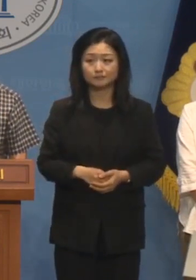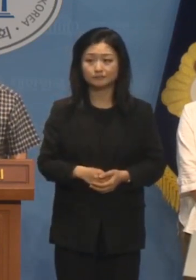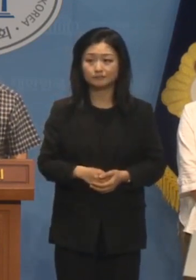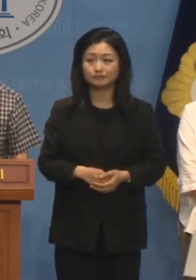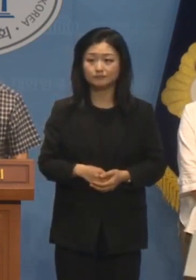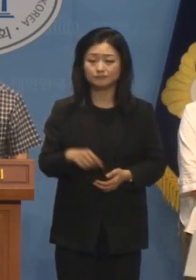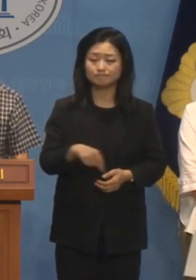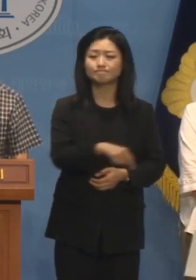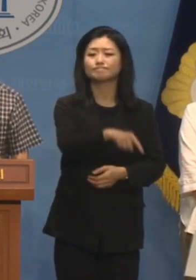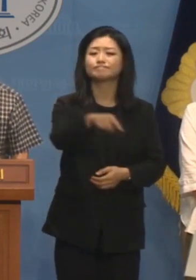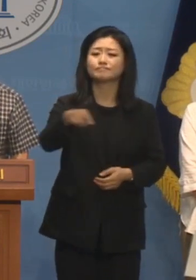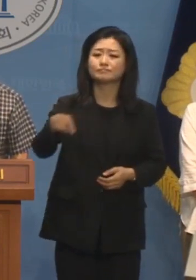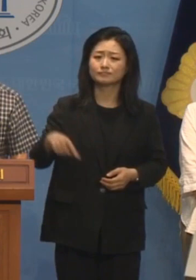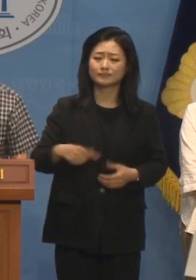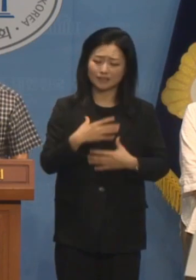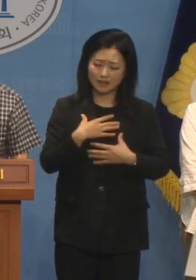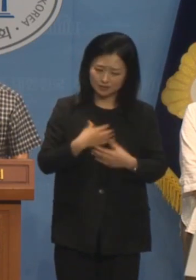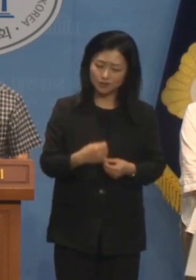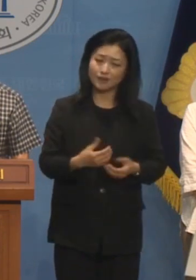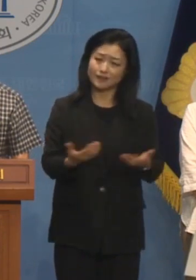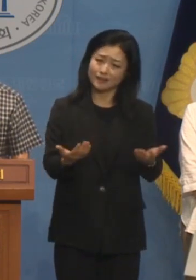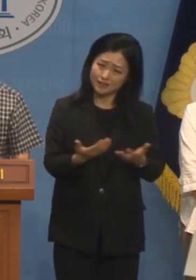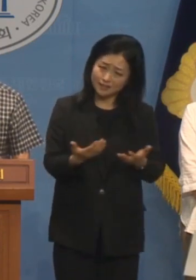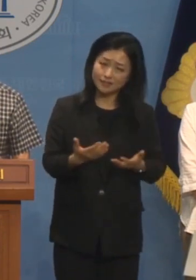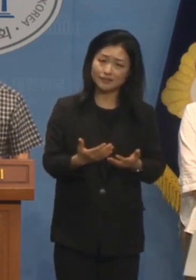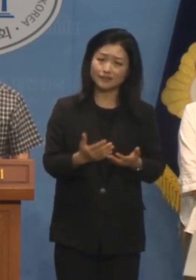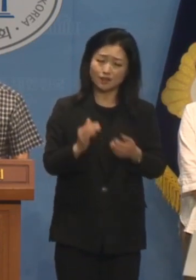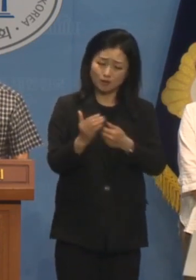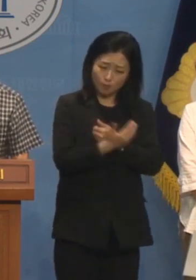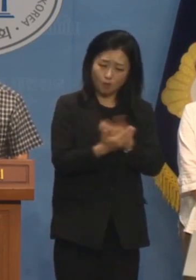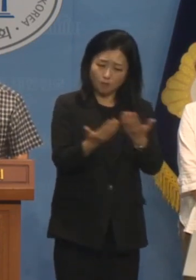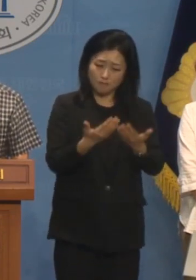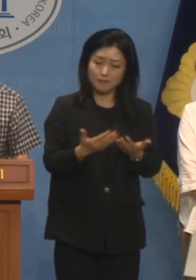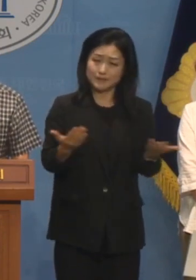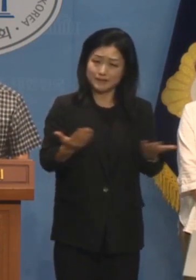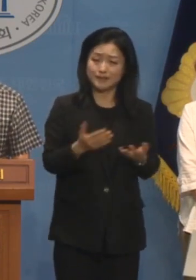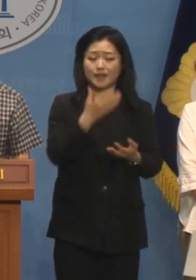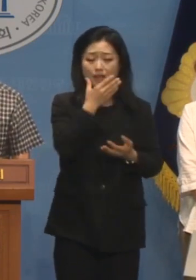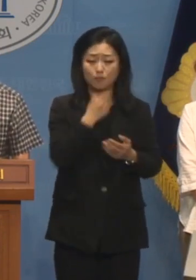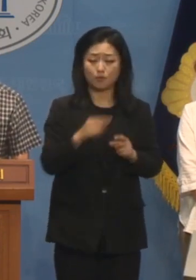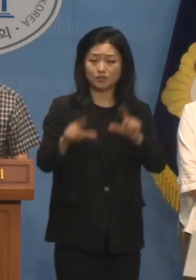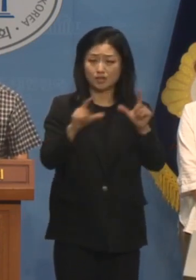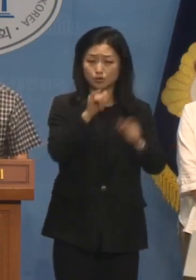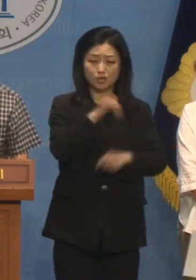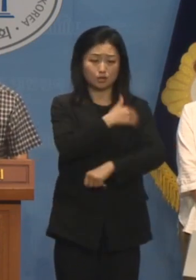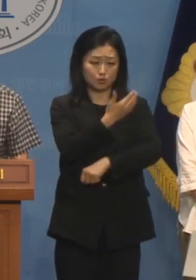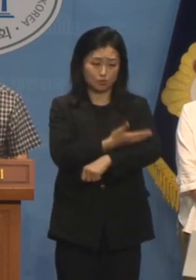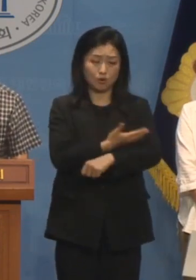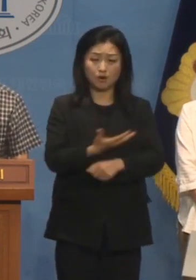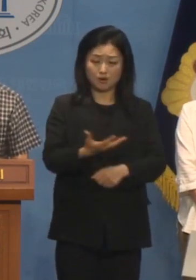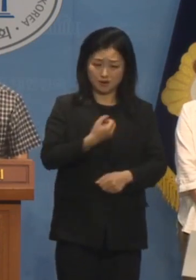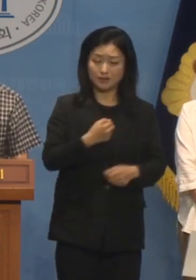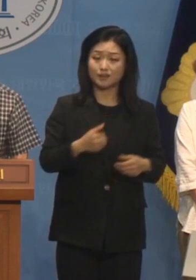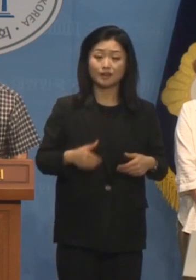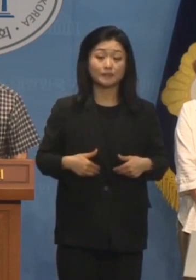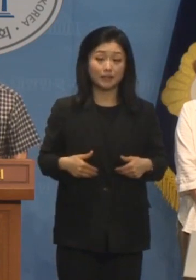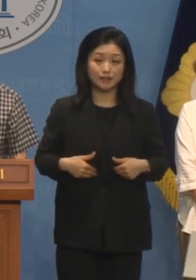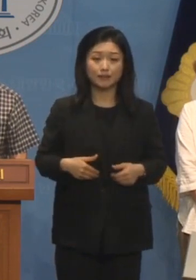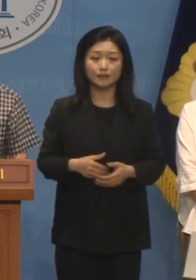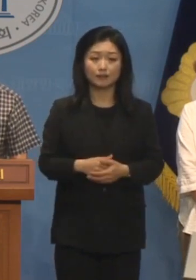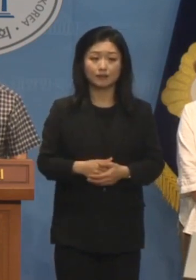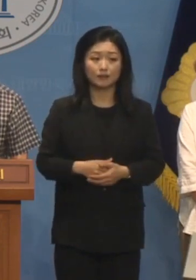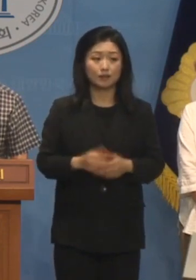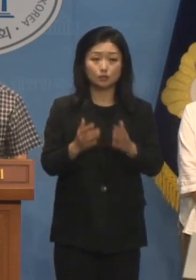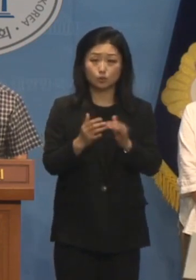저들도 안전하게 일하고 행복하게 살 수 있는 권리가 마땅히 주어져야 합니다.